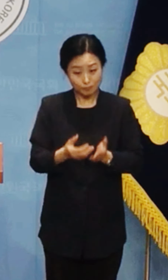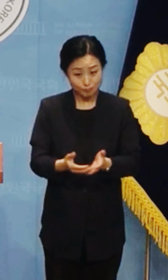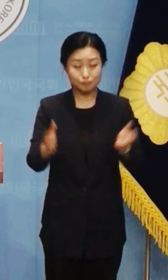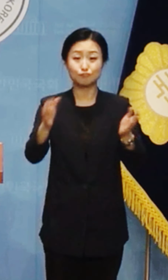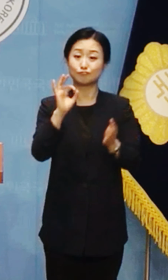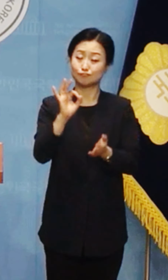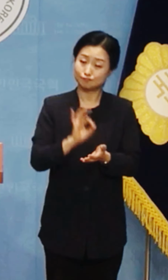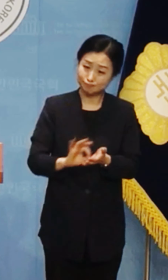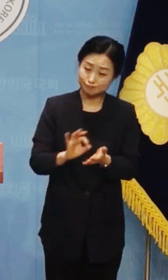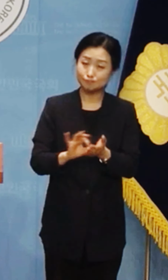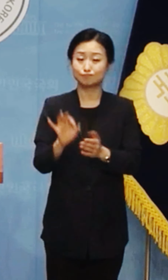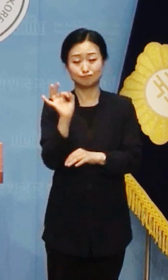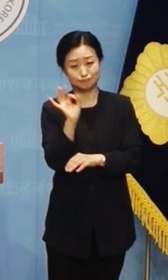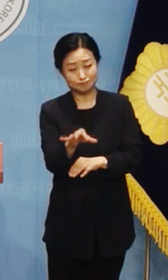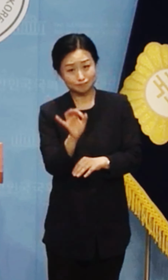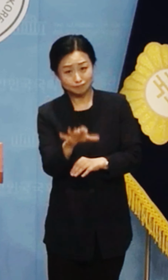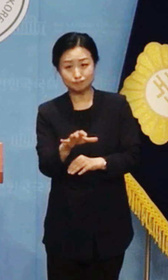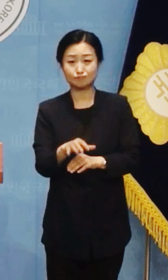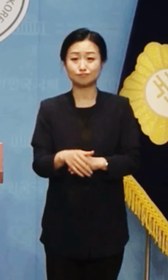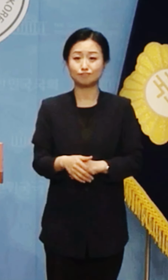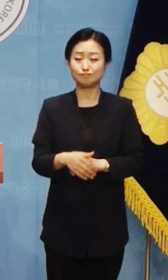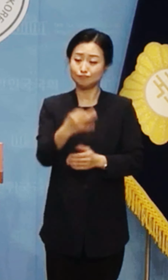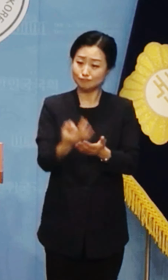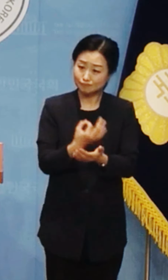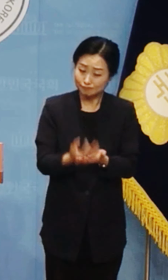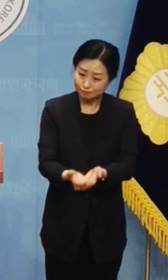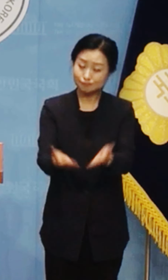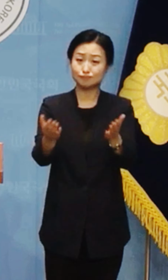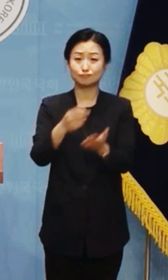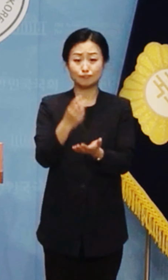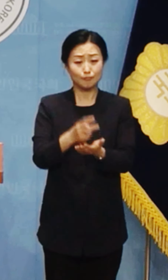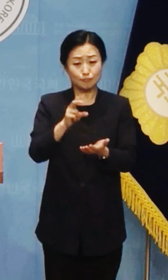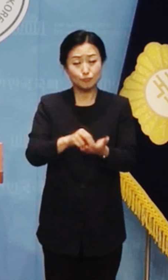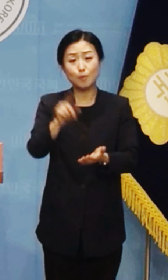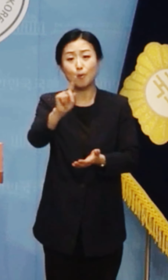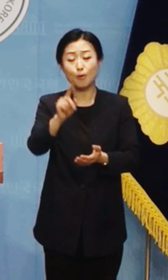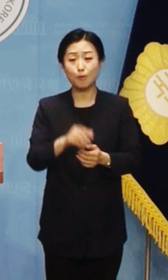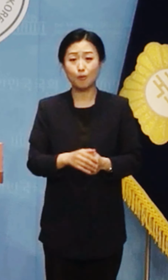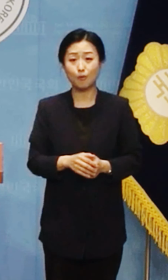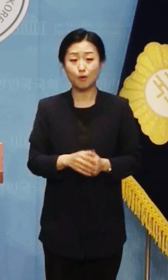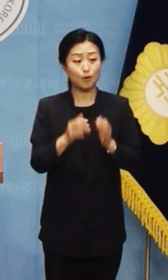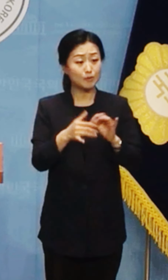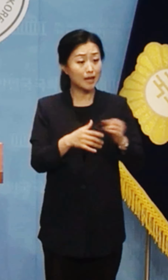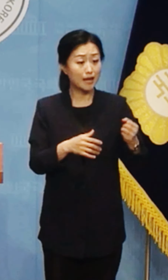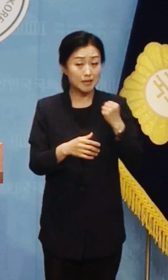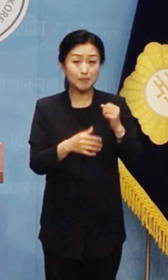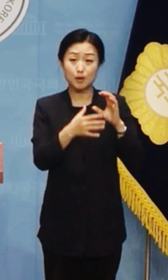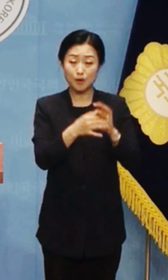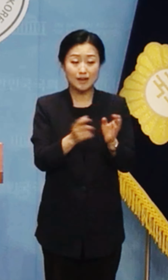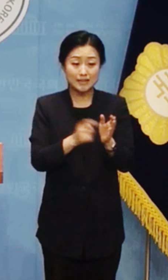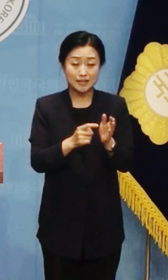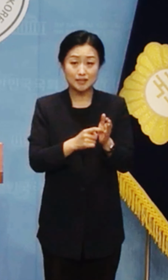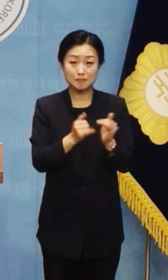늘리고 자영업자 소상공인들의 숨통도워 주자는 법안의 문제 가 있으면 국민의 표 긴급